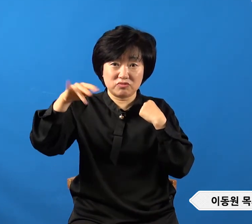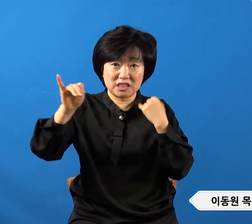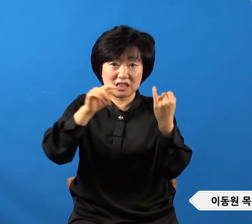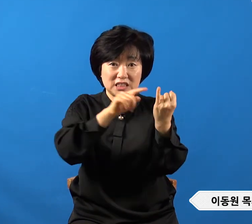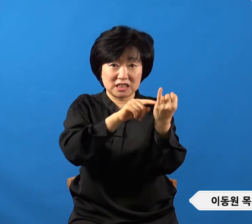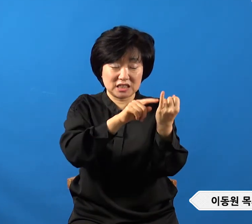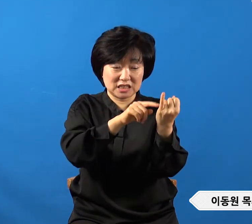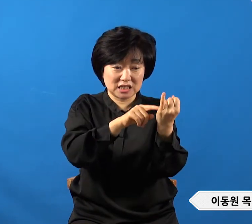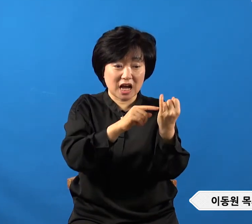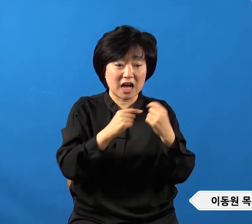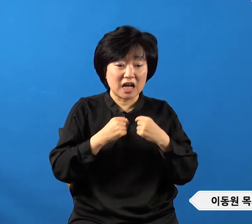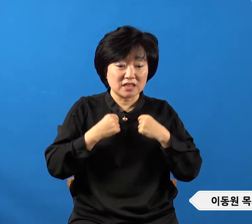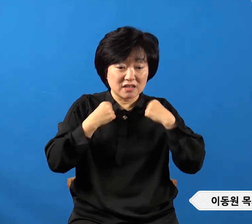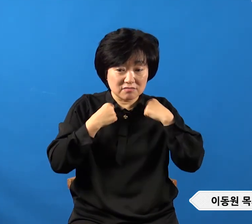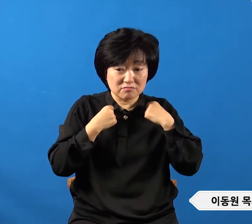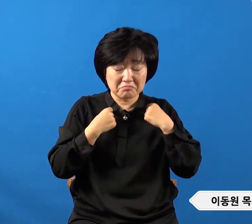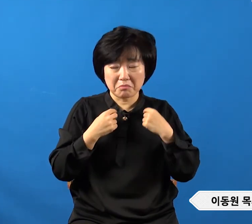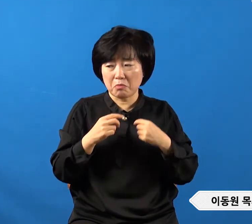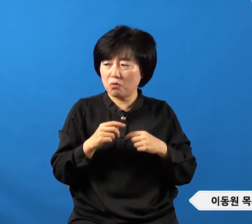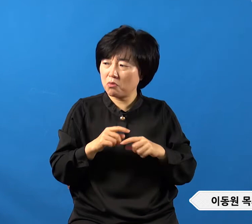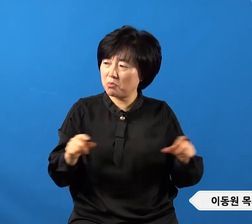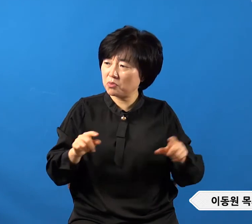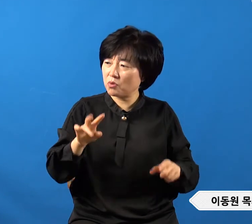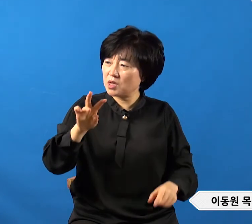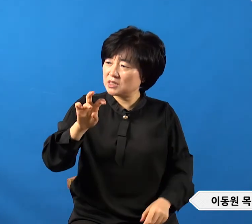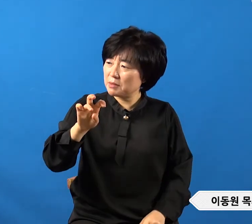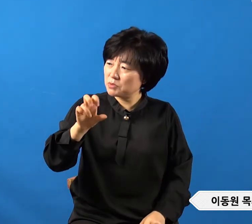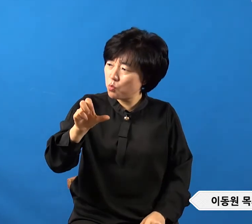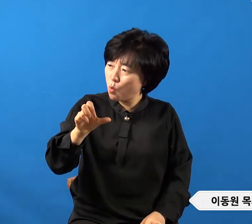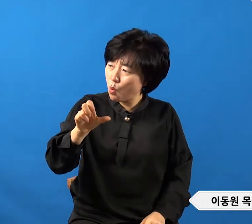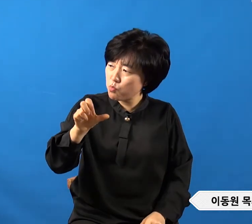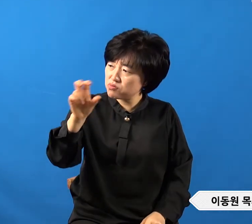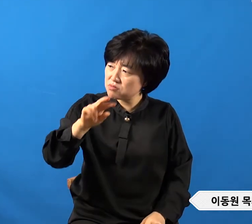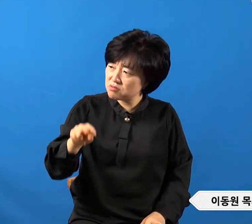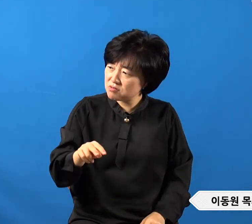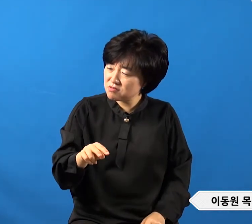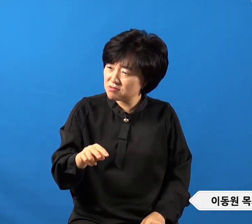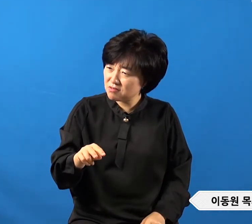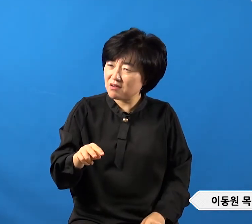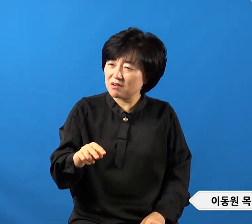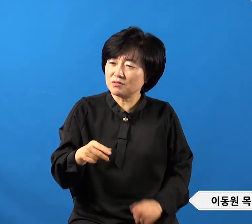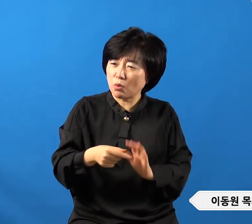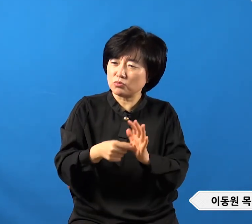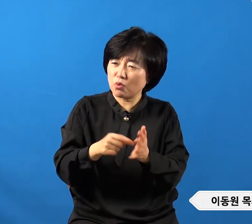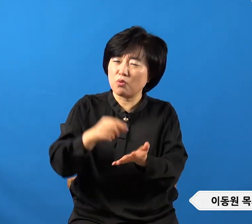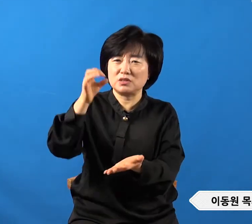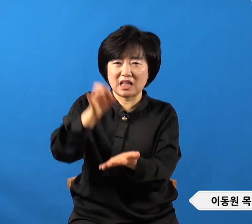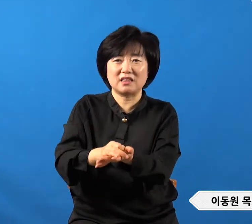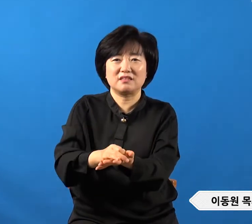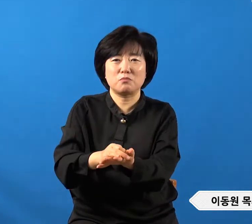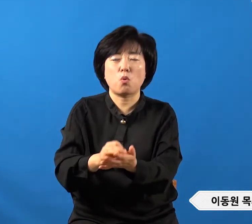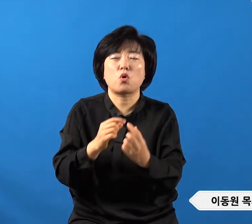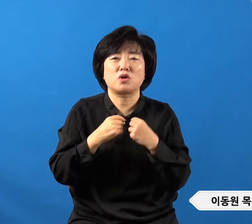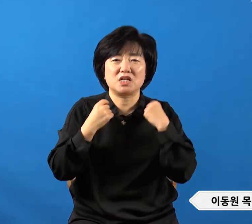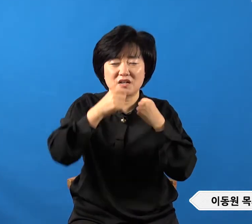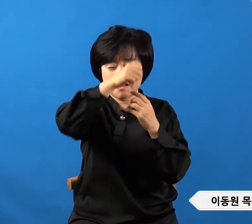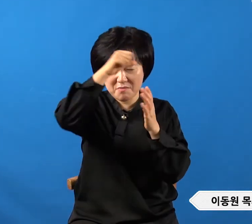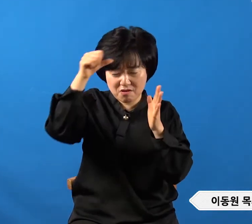목걸이는 35불이면 충분히 살 수 있는 그런 목걸이를 평생 하고 다닌 거예요. 이 대통령